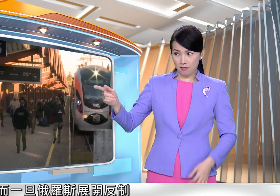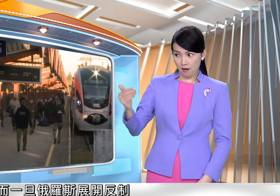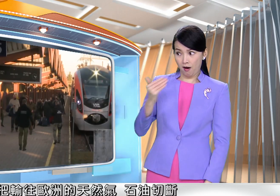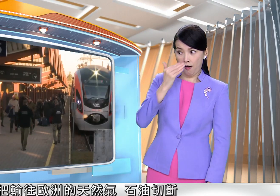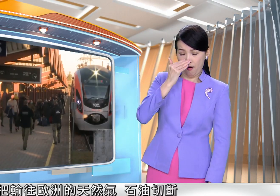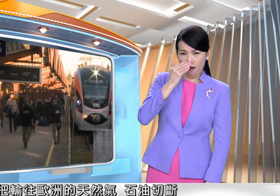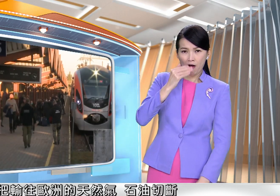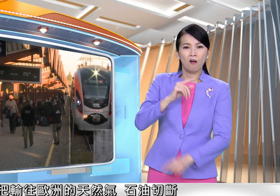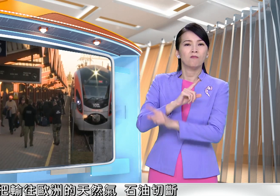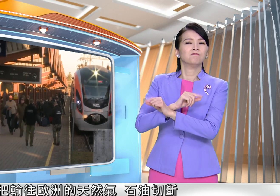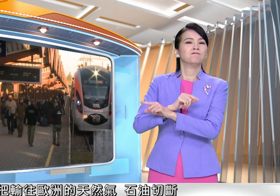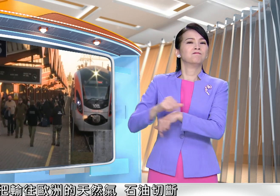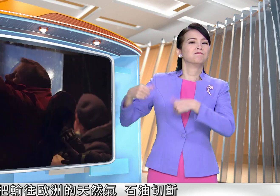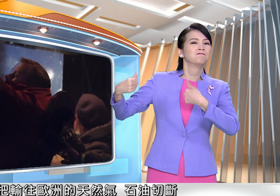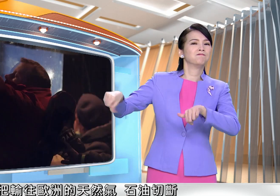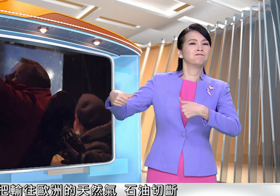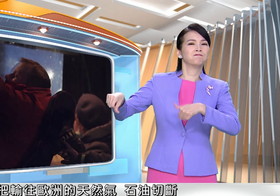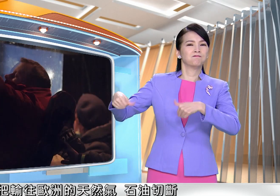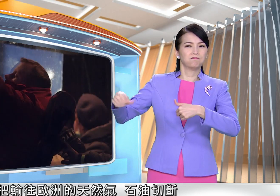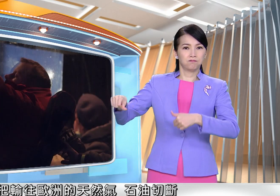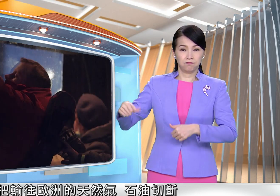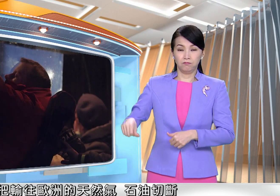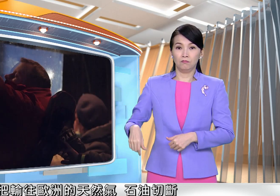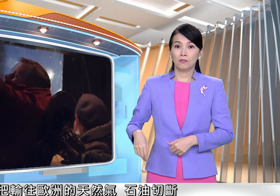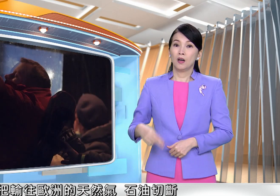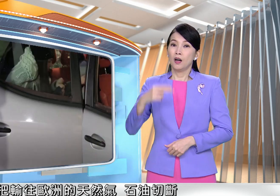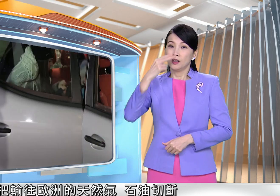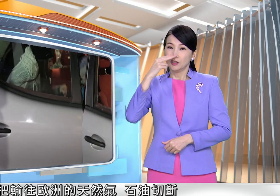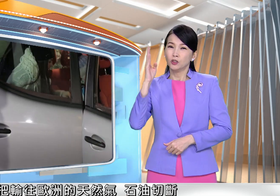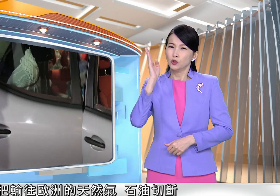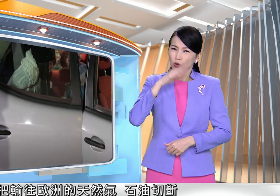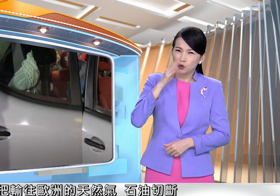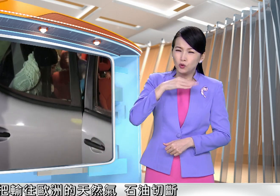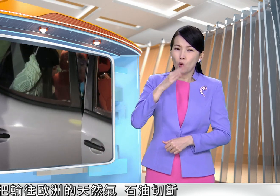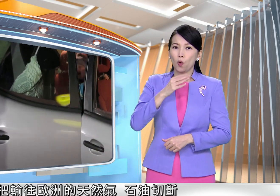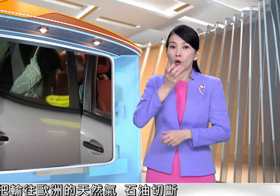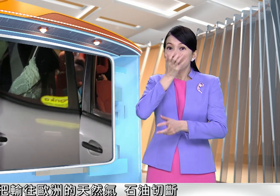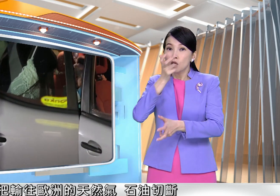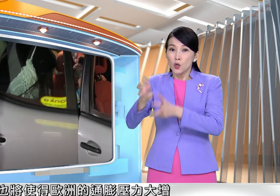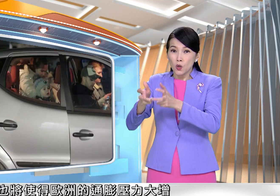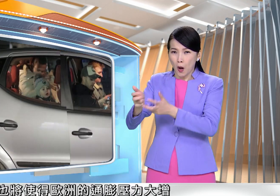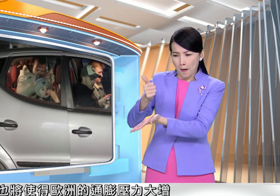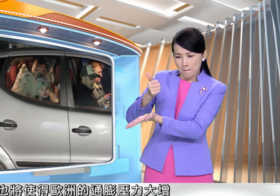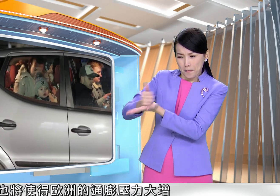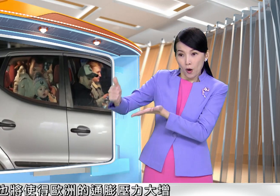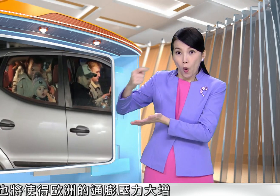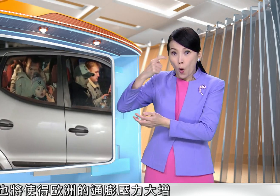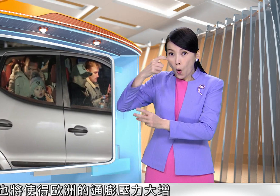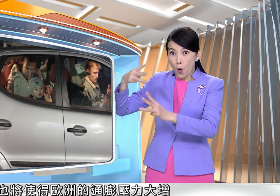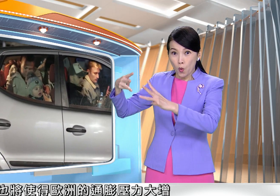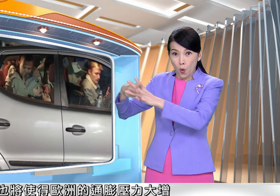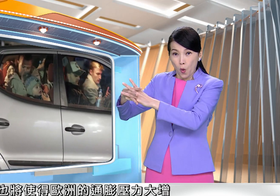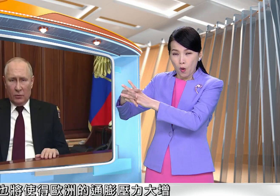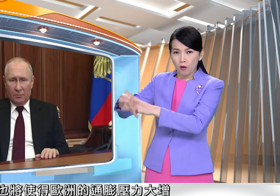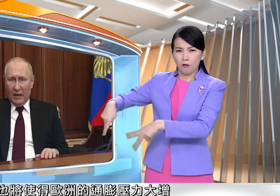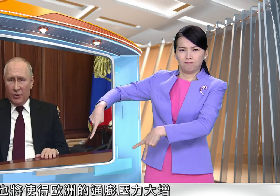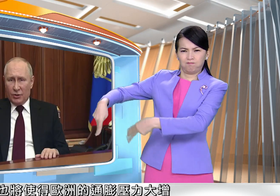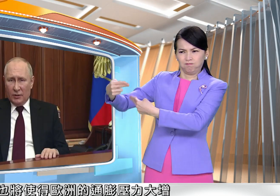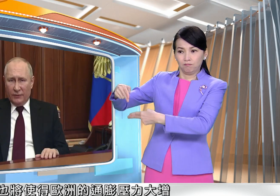往欧洲的天然气还有石油给切断，也将会使得欧洲的通膨压力大增。